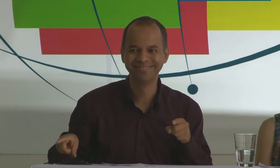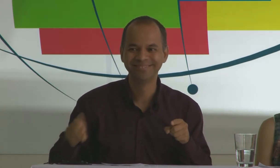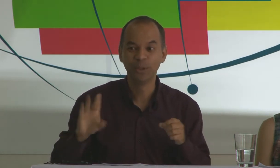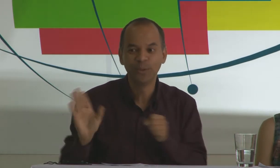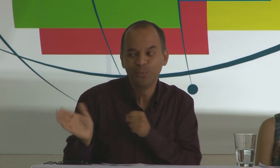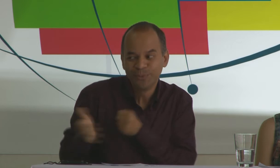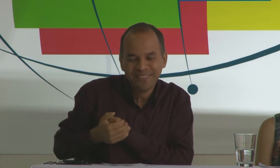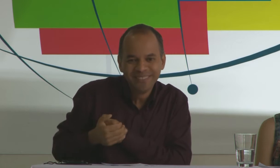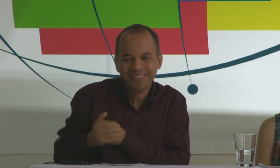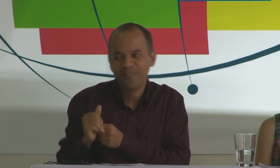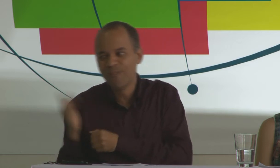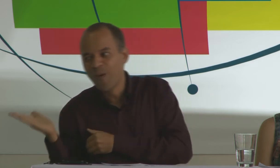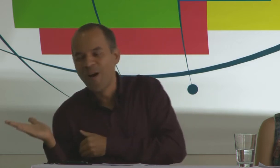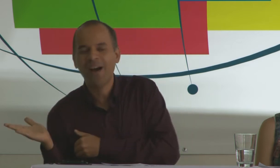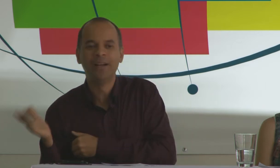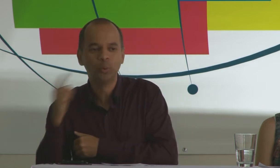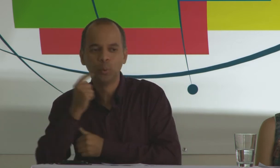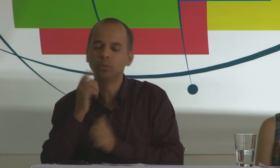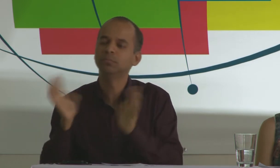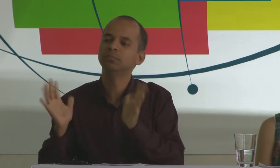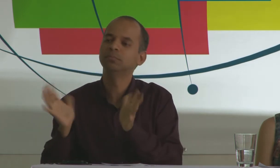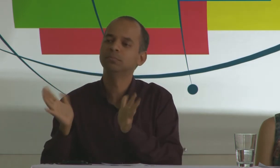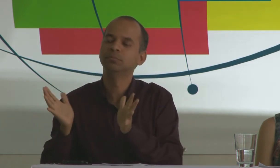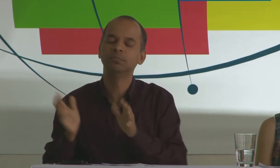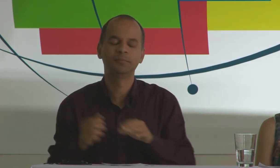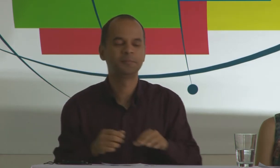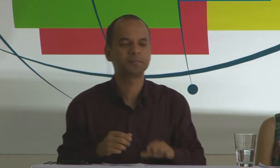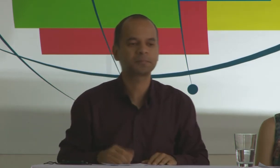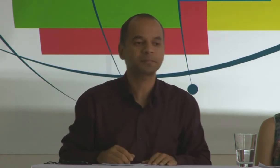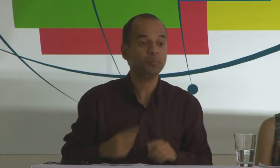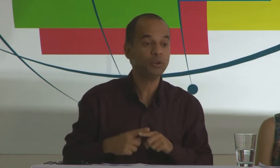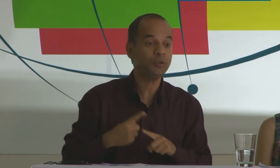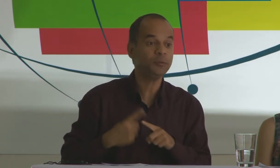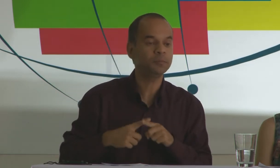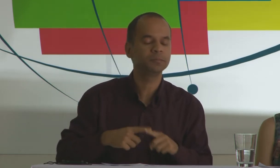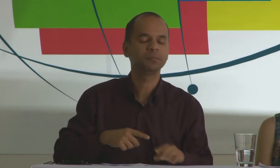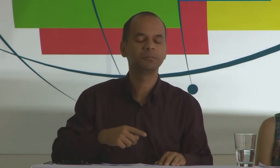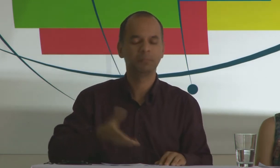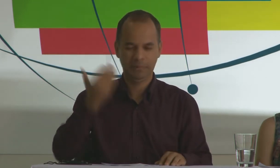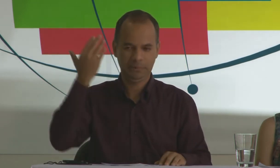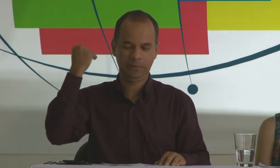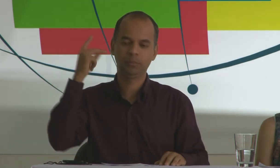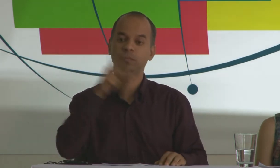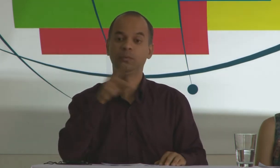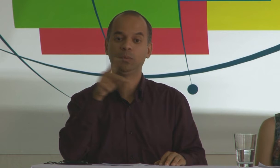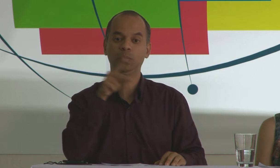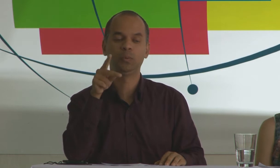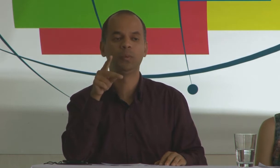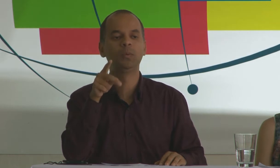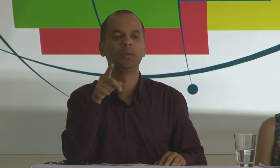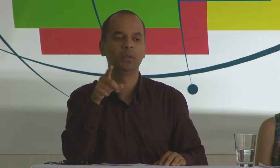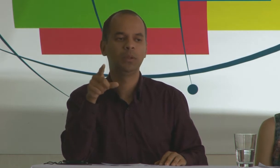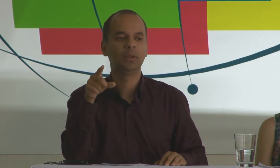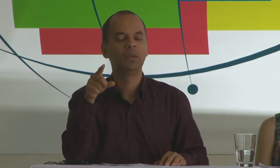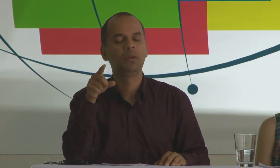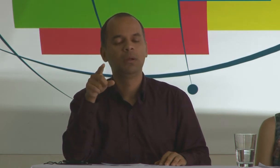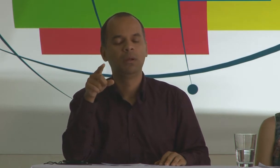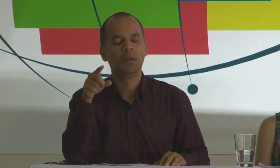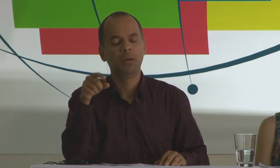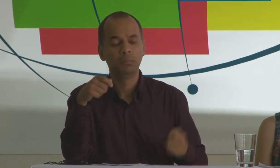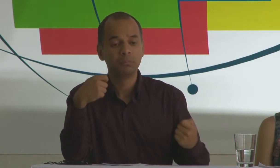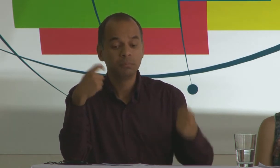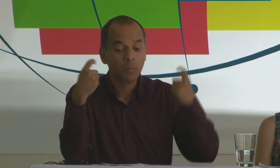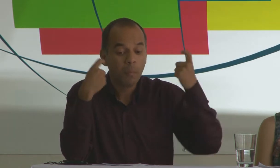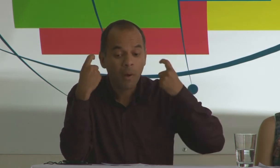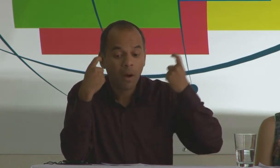eu pensava, isso era proibido, não podia acontecer. A gente tinha que sinalizar escondido durante o período de proibição. Mas agora veio isso aí